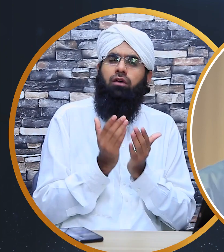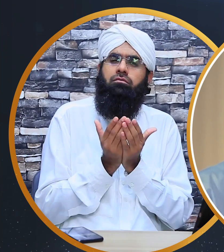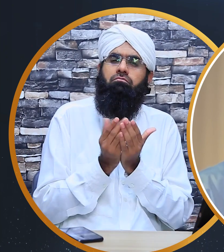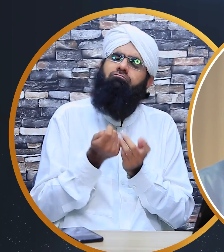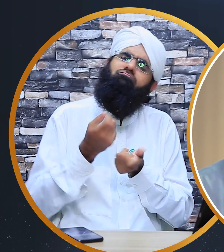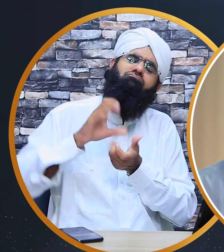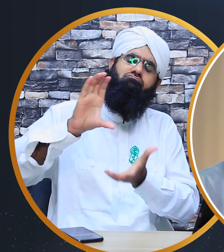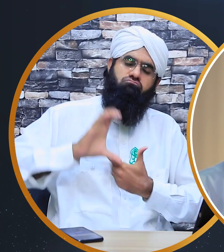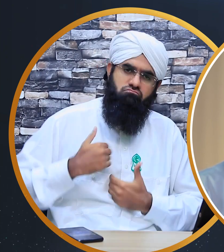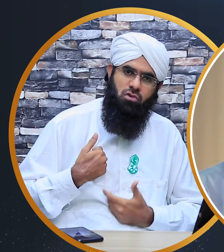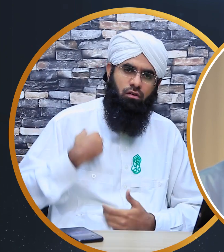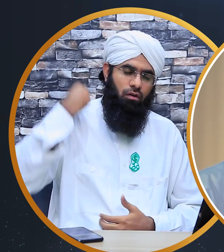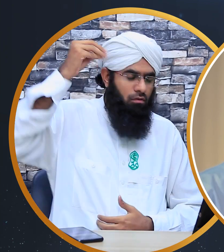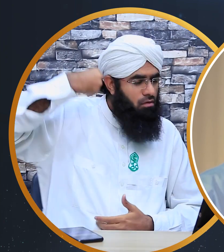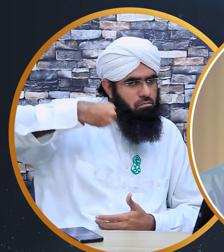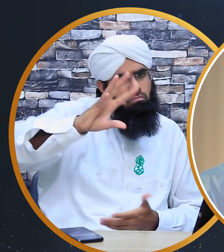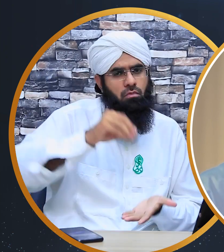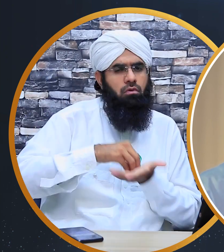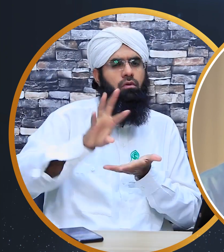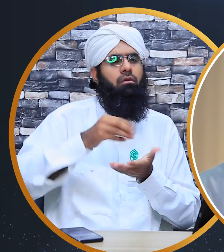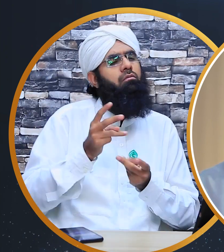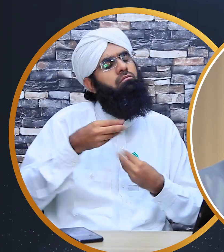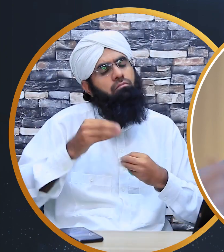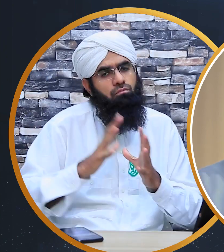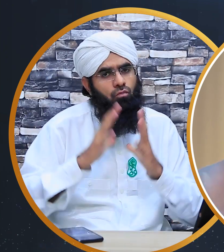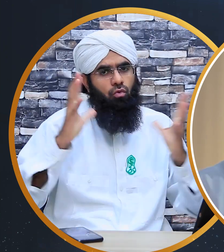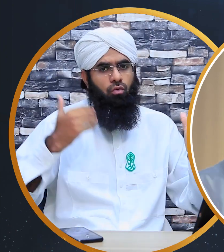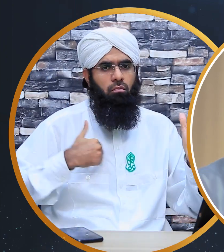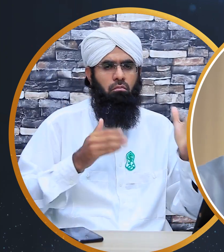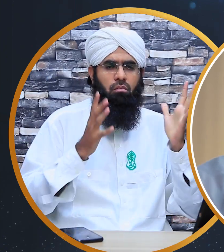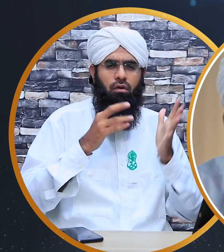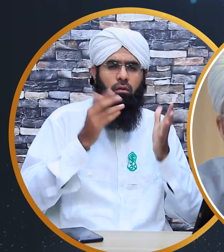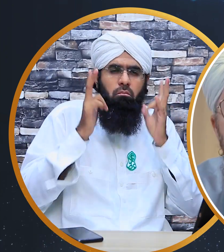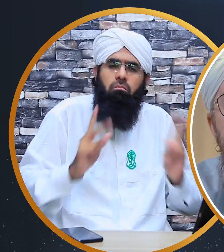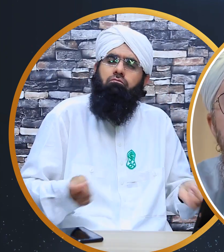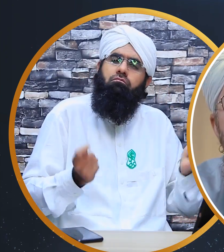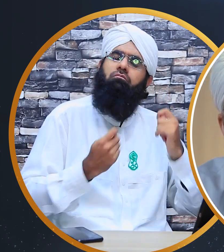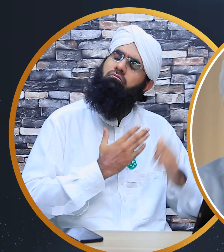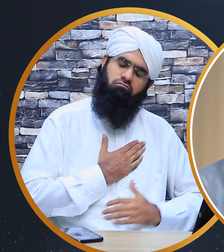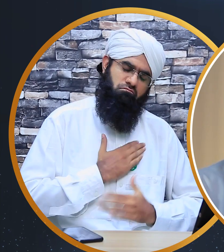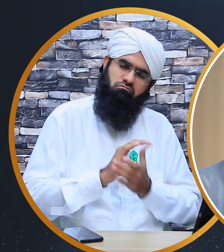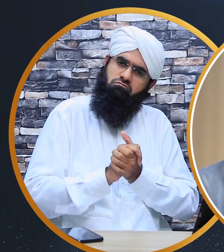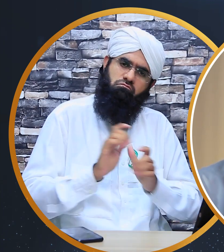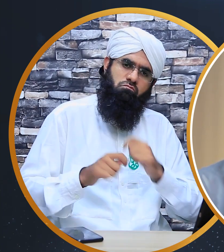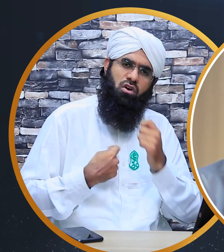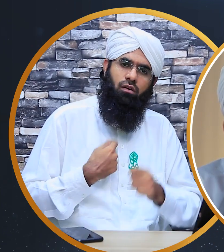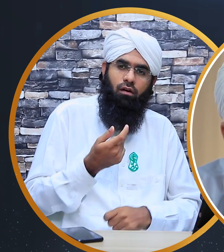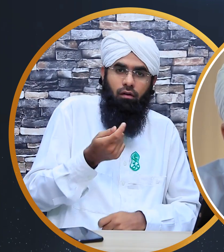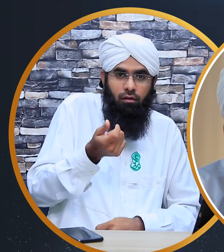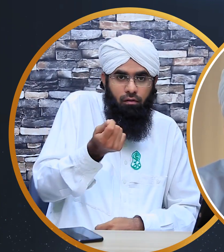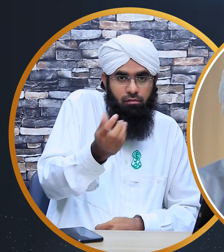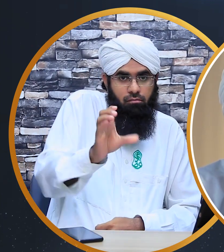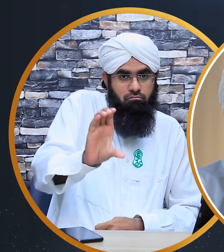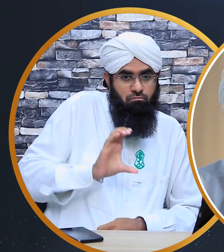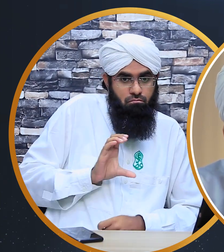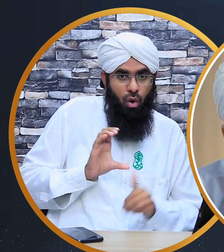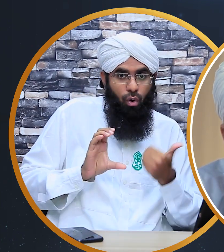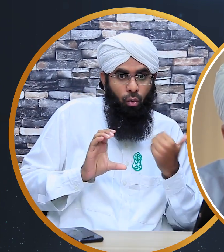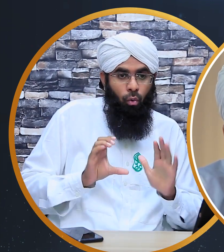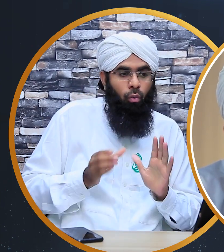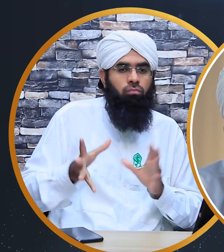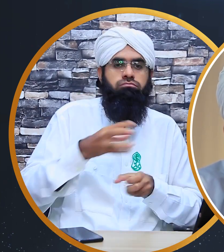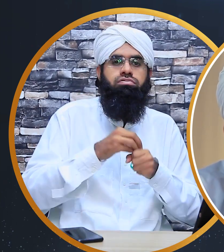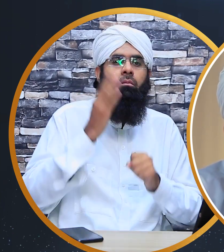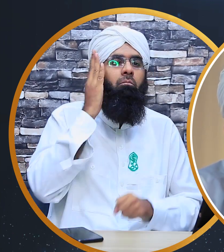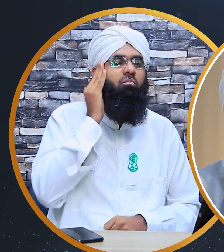دے دے، پھر زکوٰۃ بھی پوری دینی، پھر صدقہ بھی خوب کرنا، پھر میں تیری راہ میں خوب خرچ کروں گا، مسجدیں بھی بناؤں گا۔ پیسہ آنے کے بعد سب